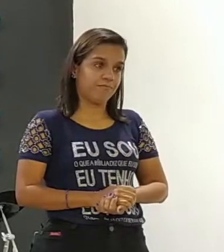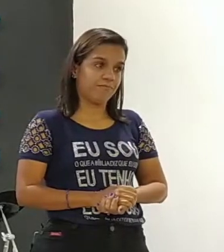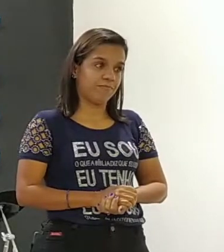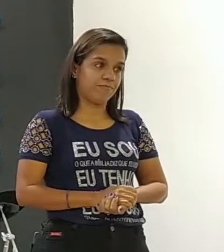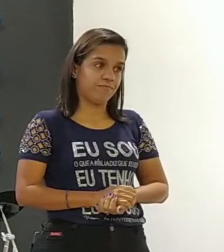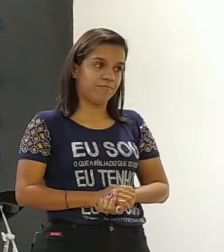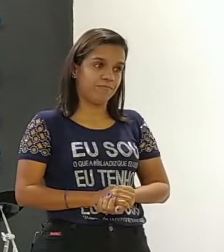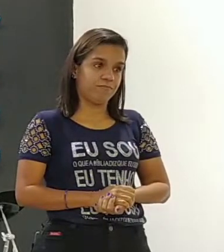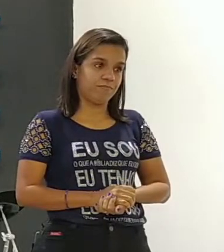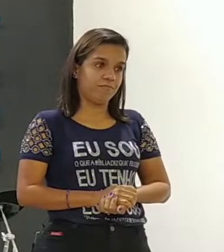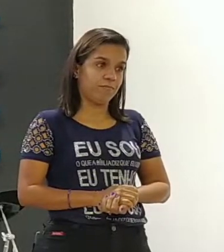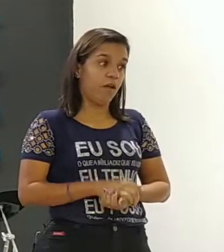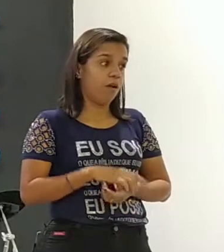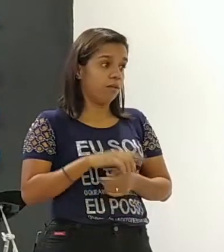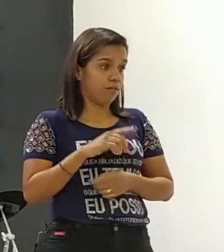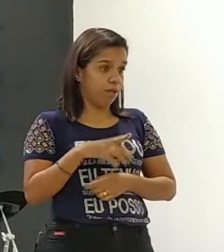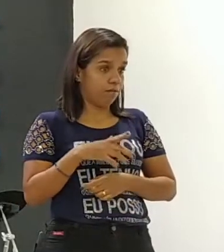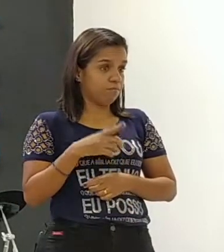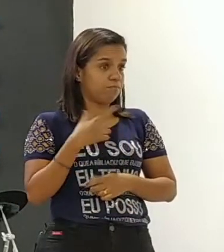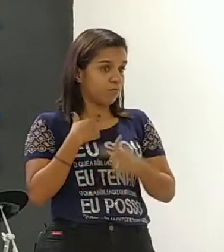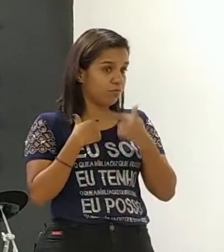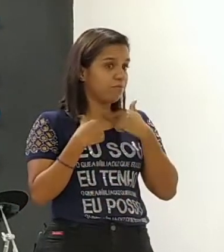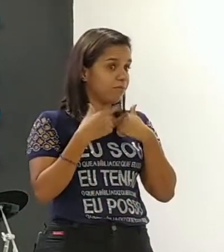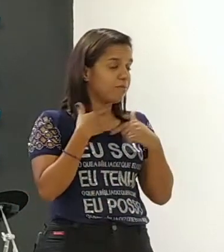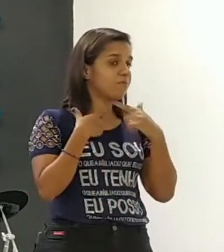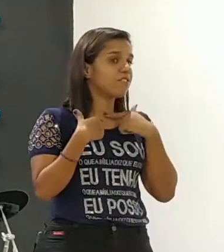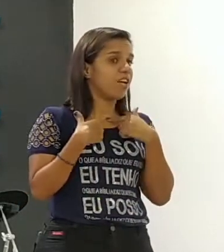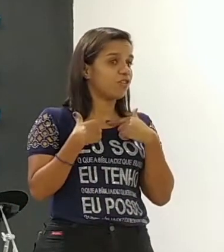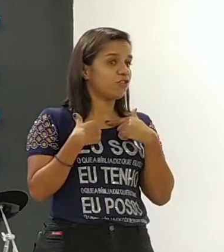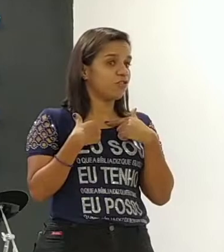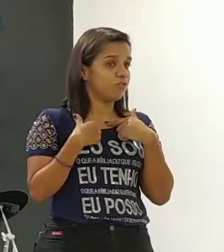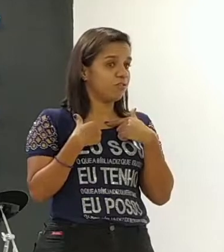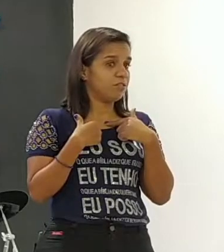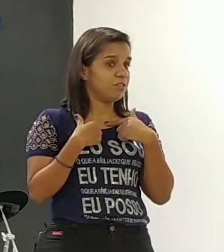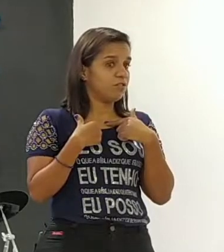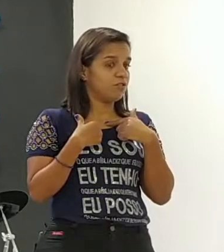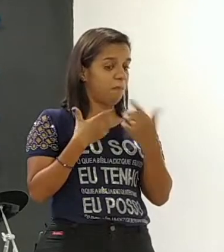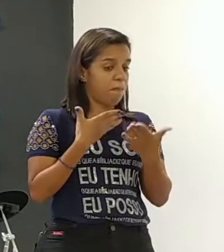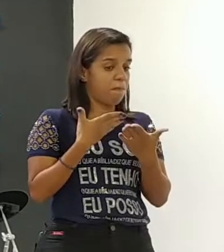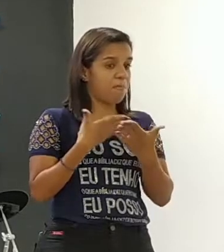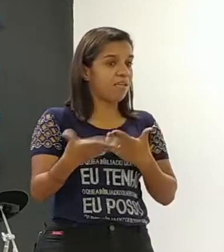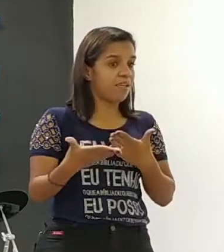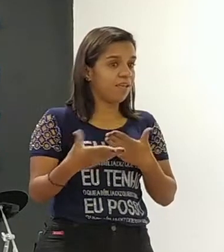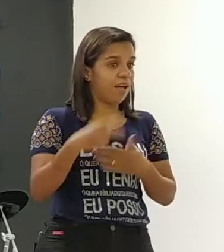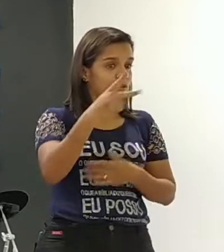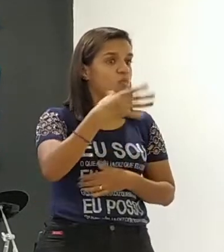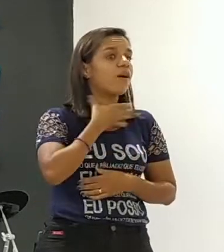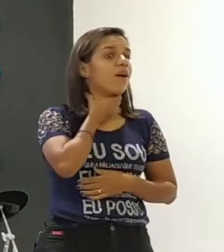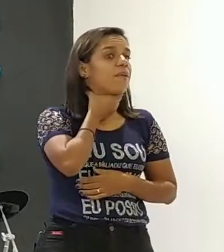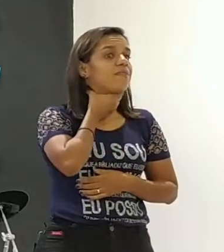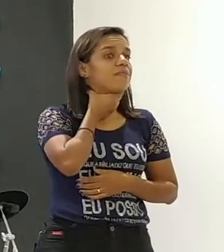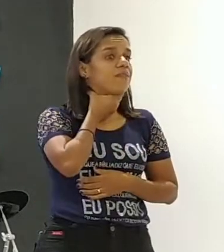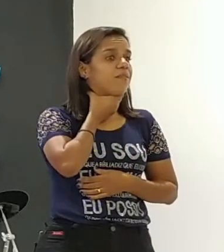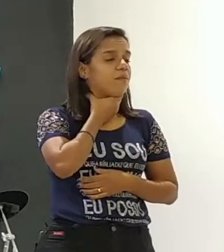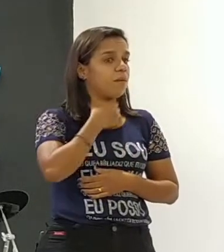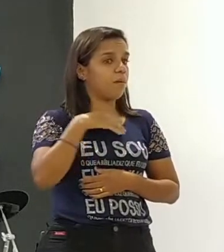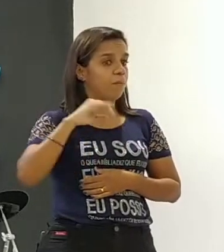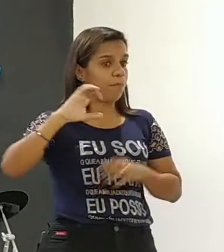a perder a sua cabeça pelo amor do evangelho?